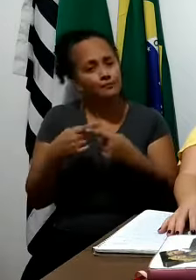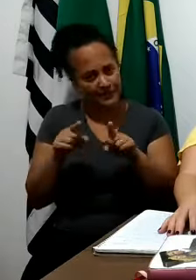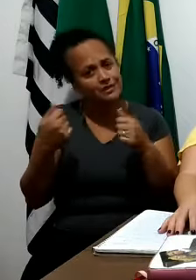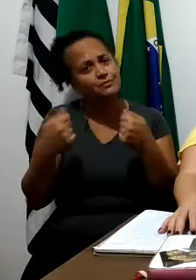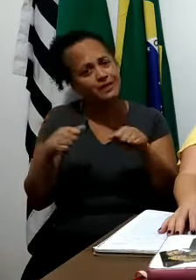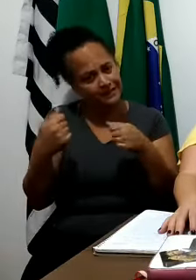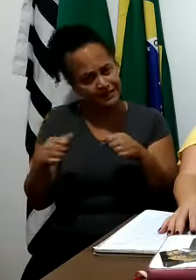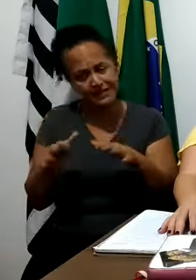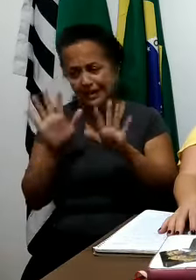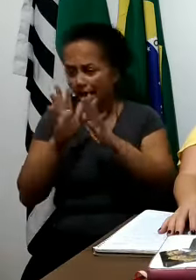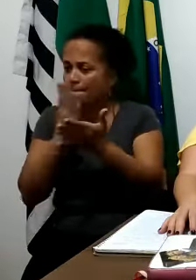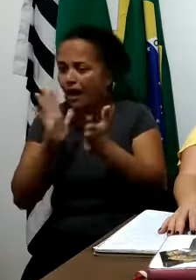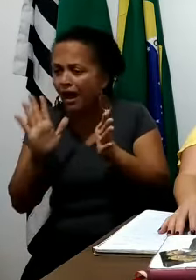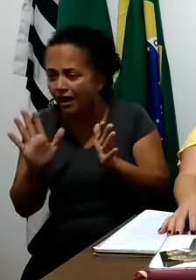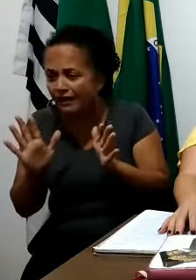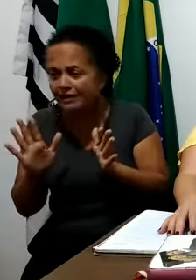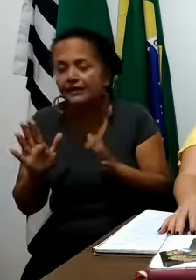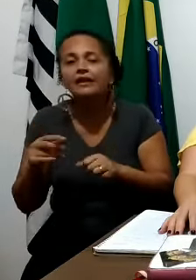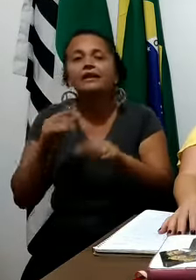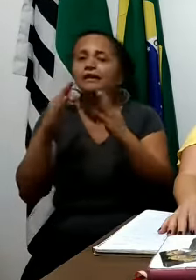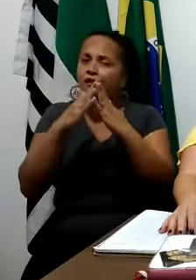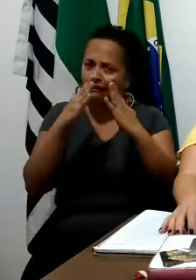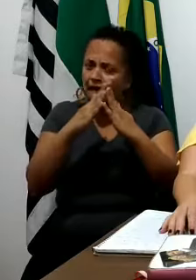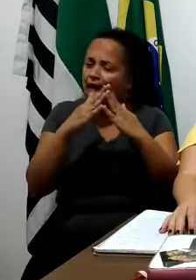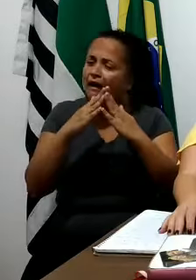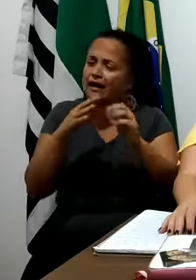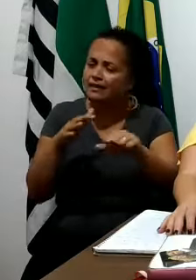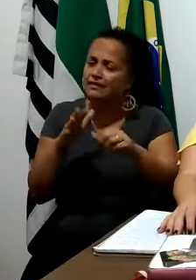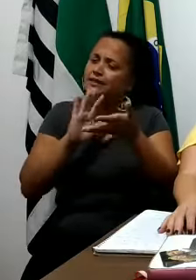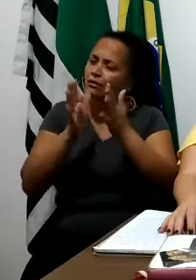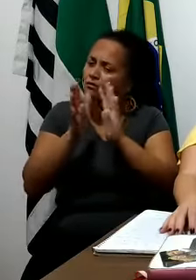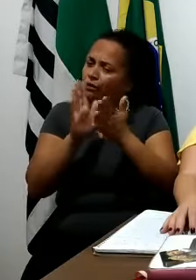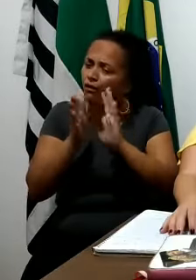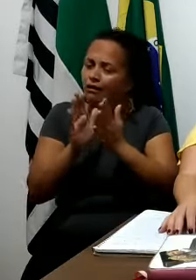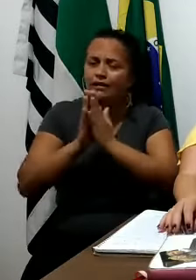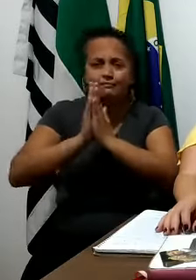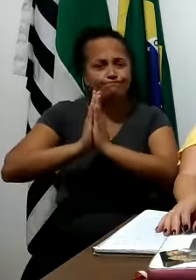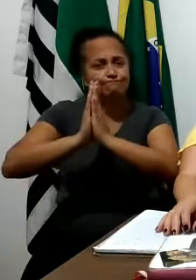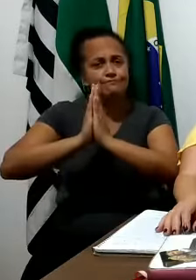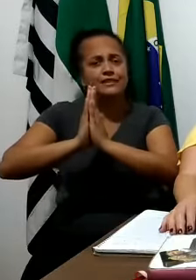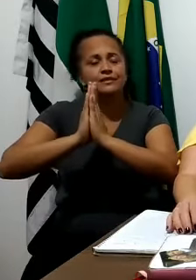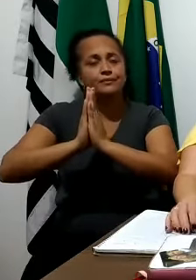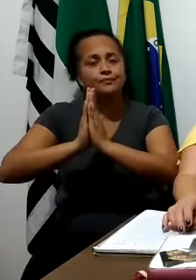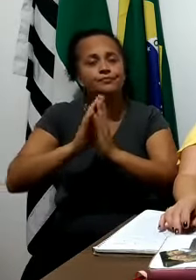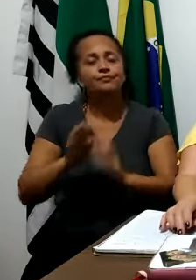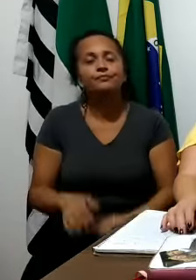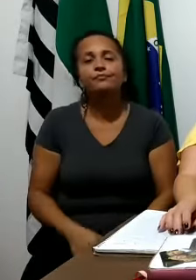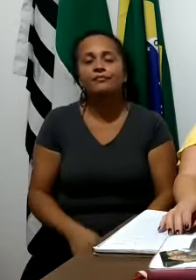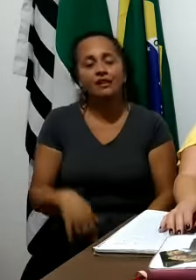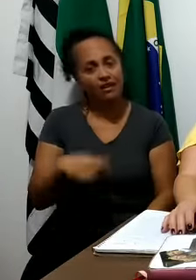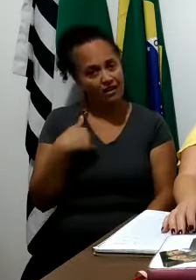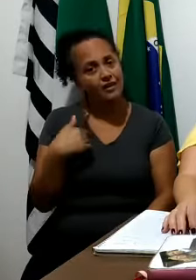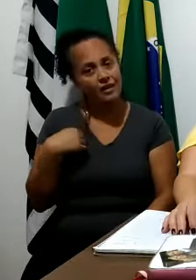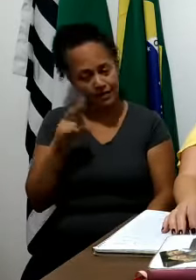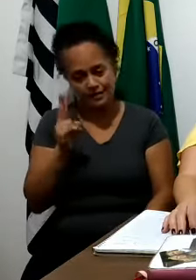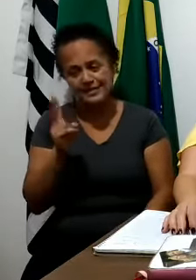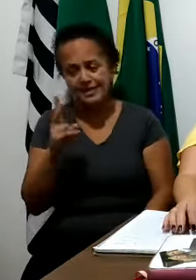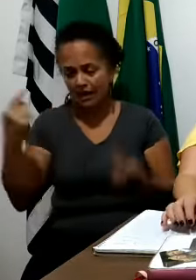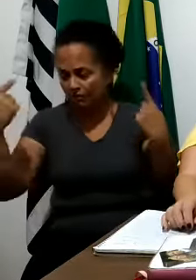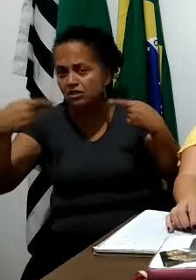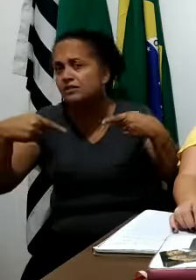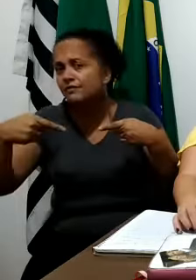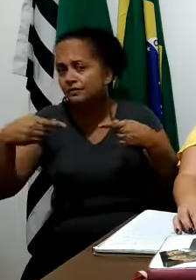para reunir e buscar o Senhor, não é possível. Porque eu sempre fui desafiada, né? Nessa vida cristã, a buscar